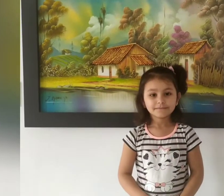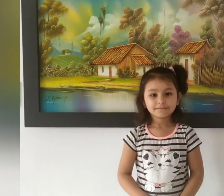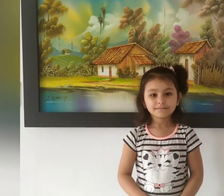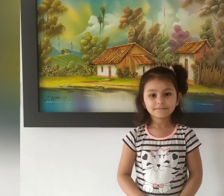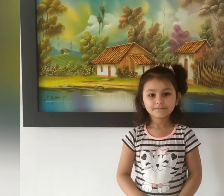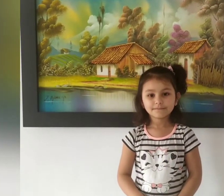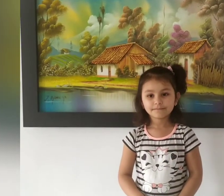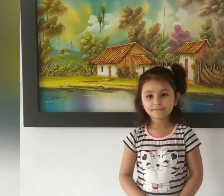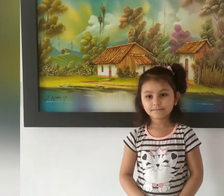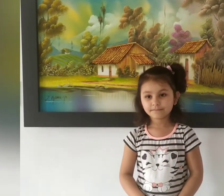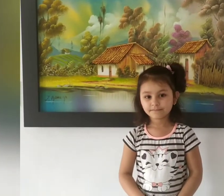¡Listo!